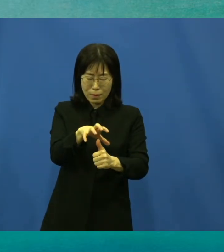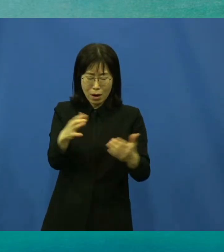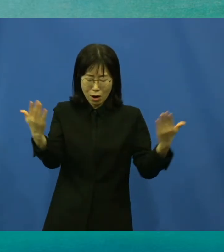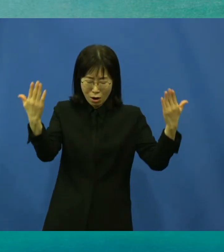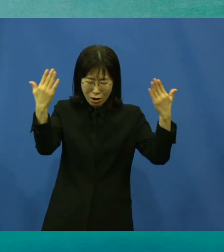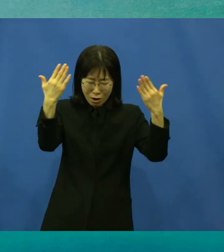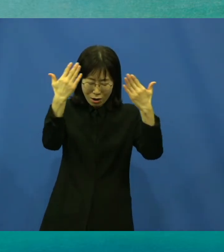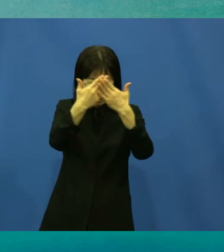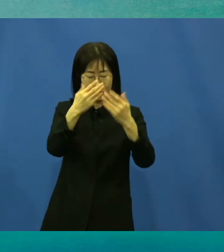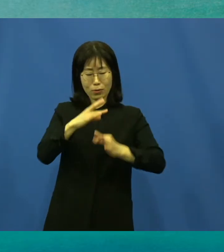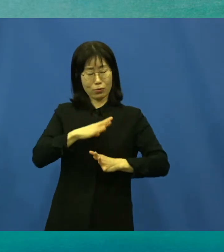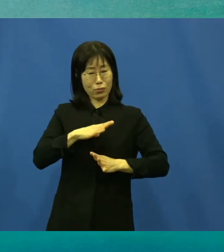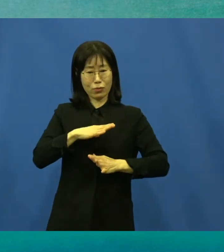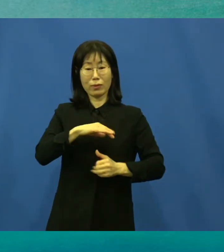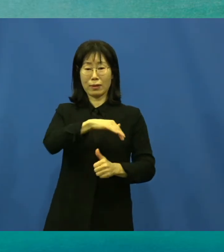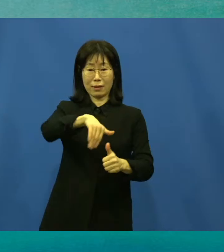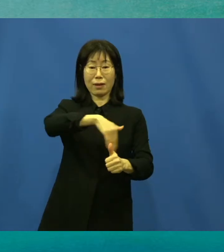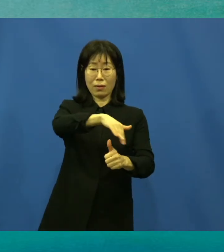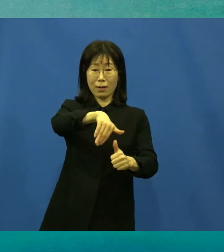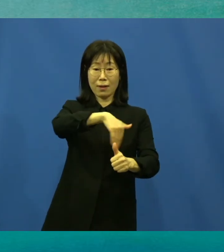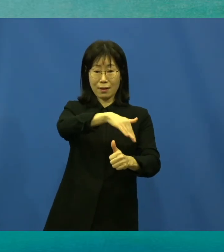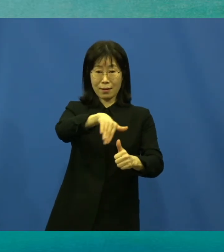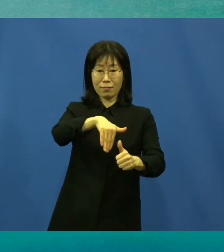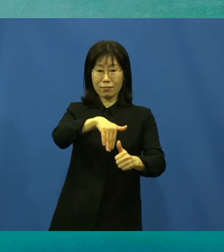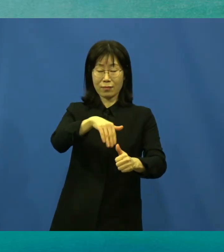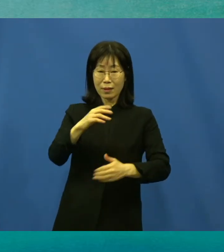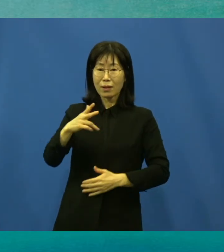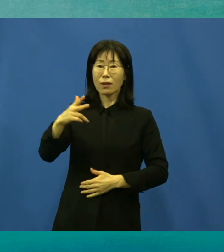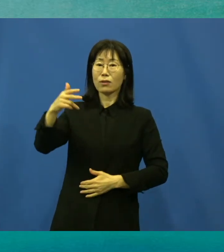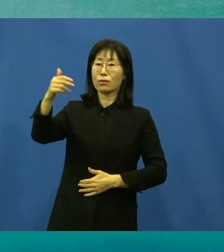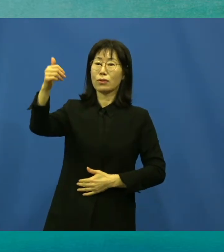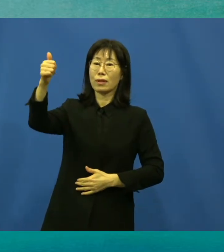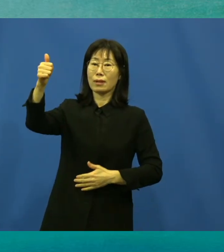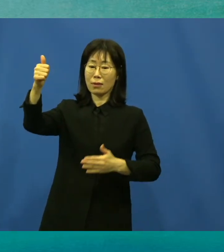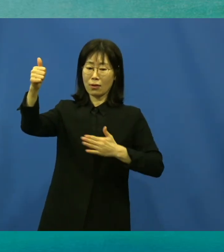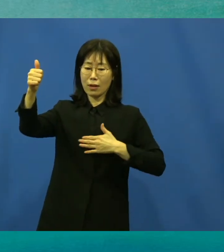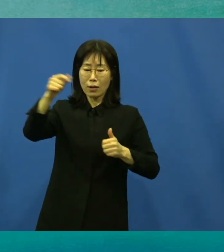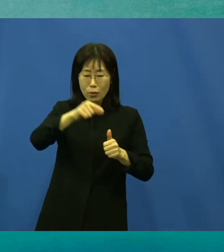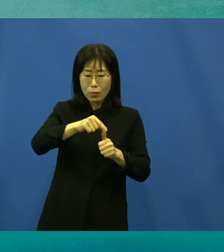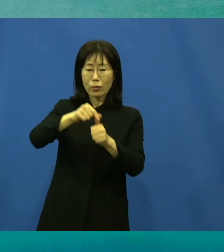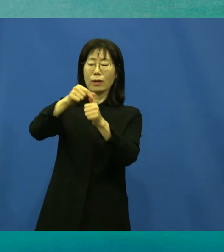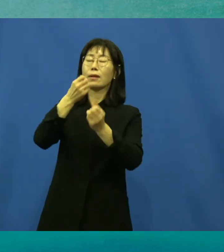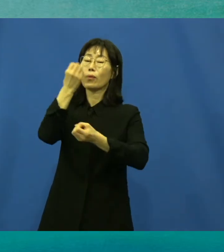그런데 기적이 일어났어요. 주께서 내 생명을 구덩이에서 건지셨도다.